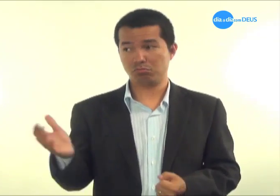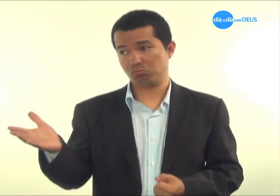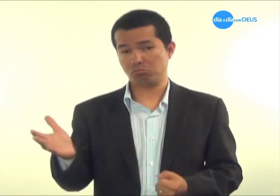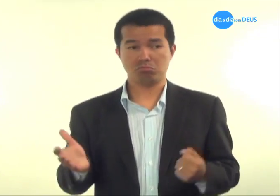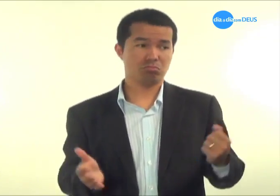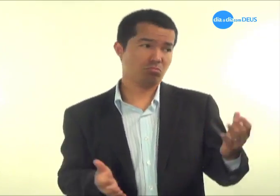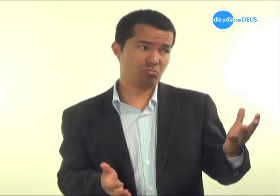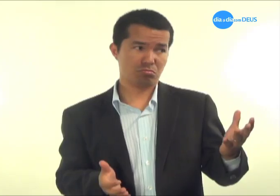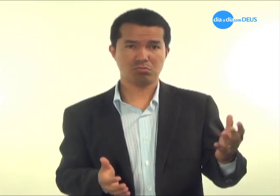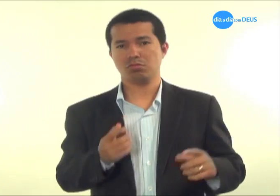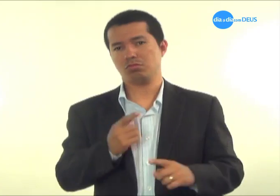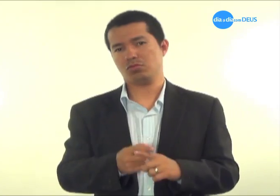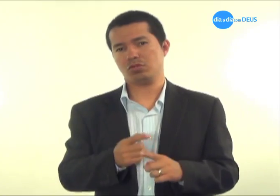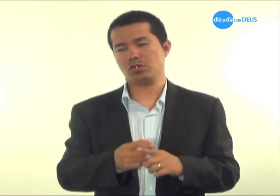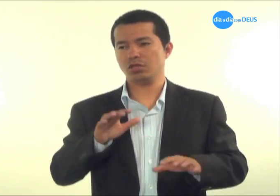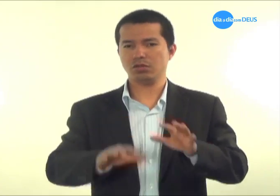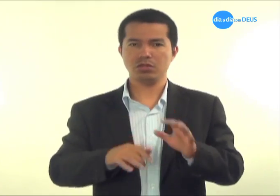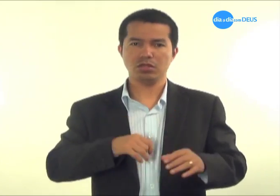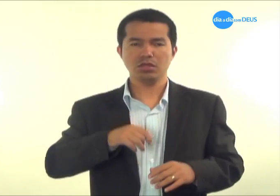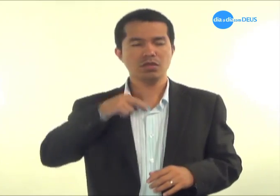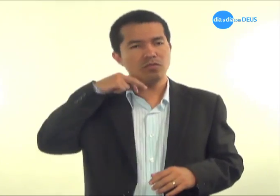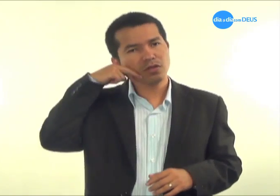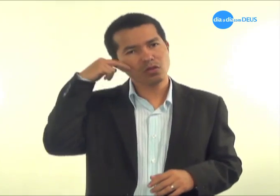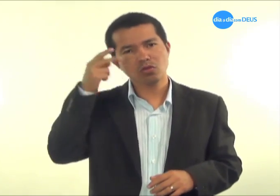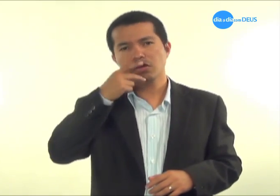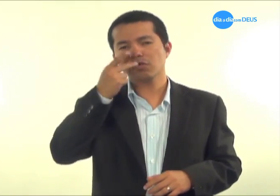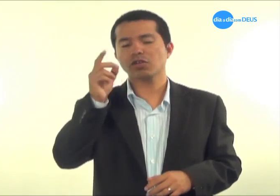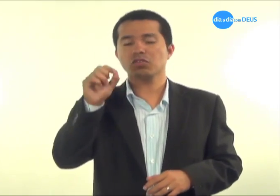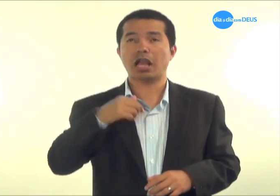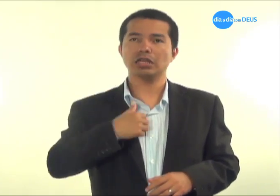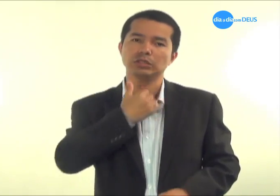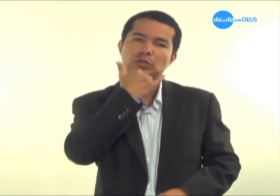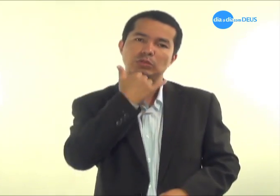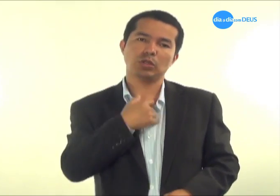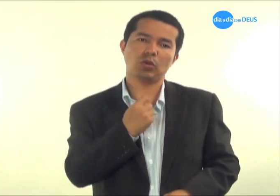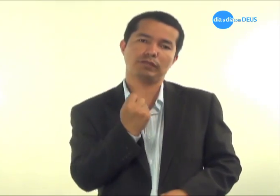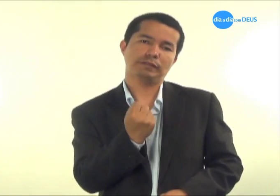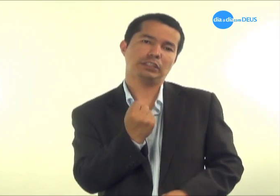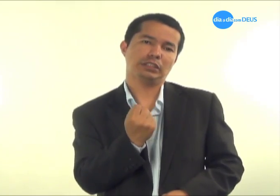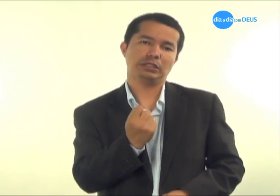Aceito por uma pessoa, ou porque tem vergonha de dizer para os outros que é virgem.